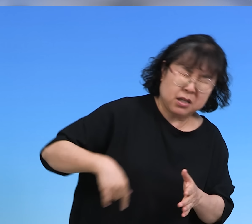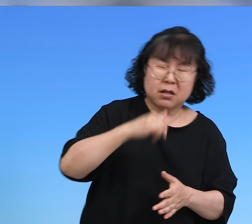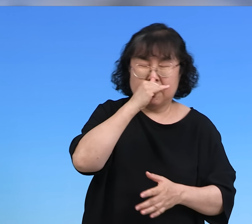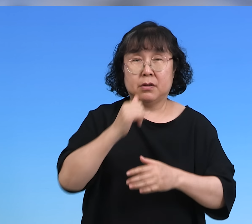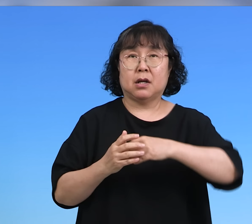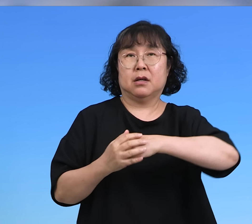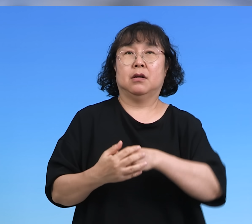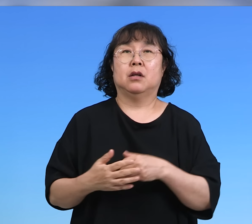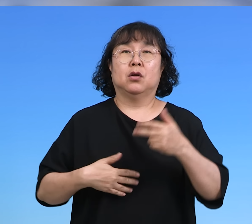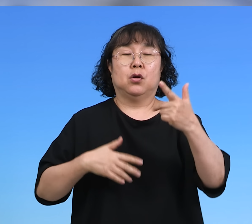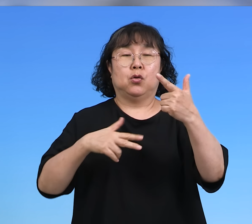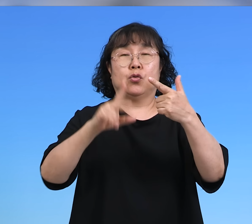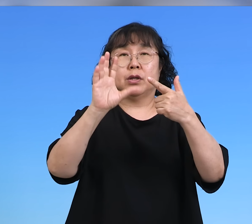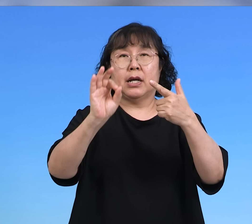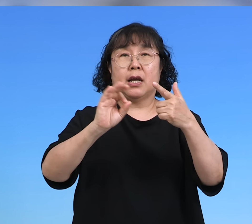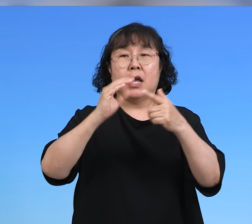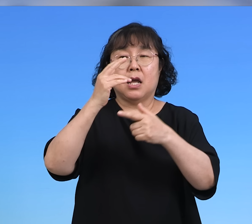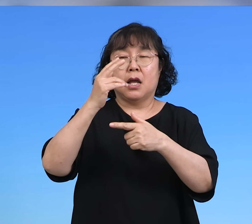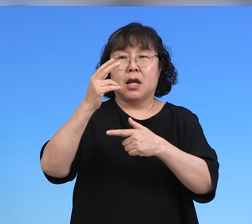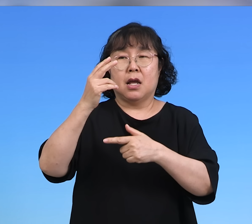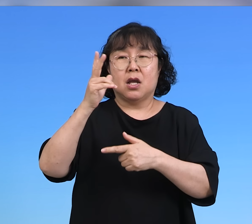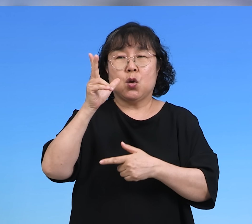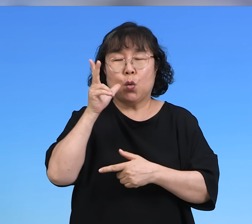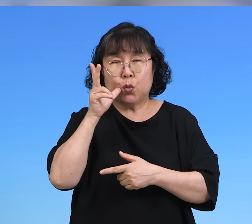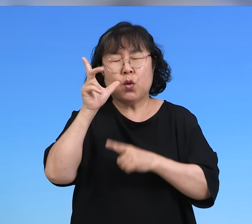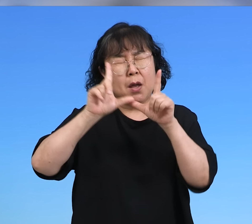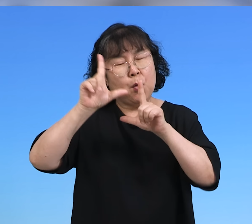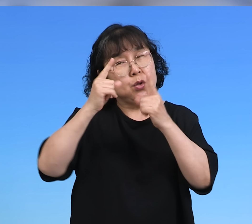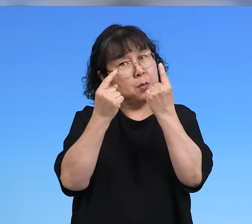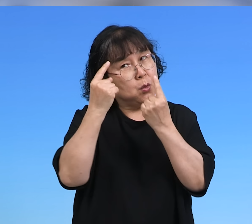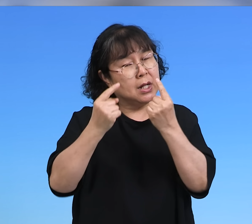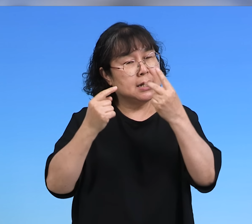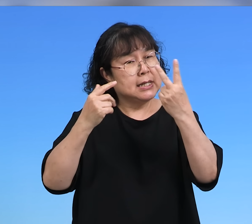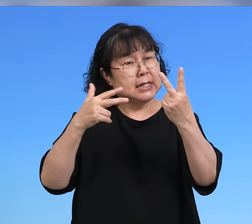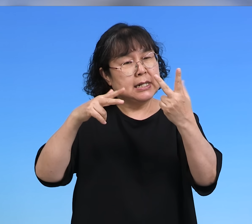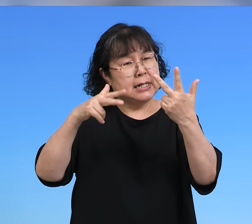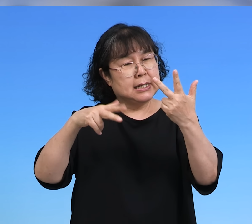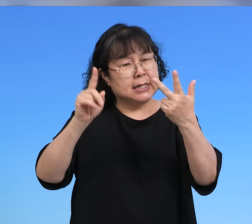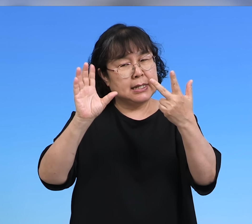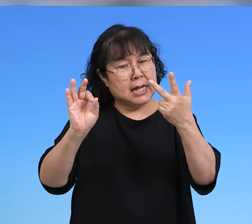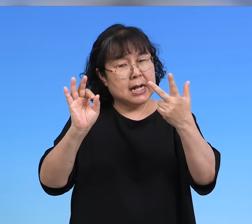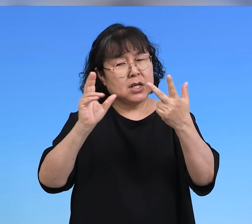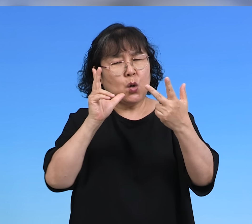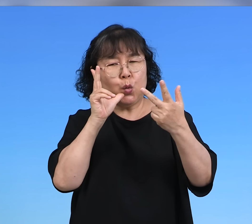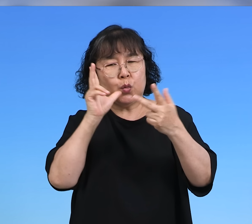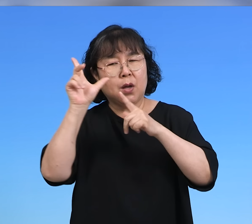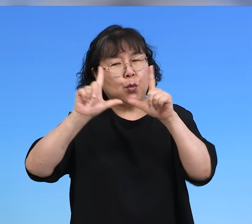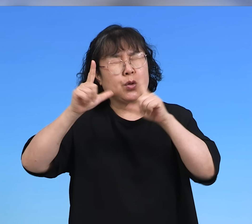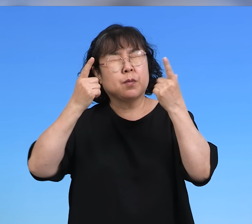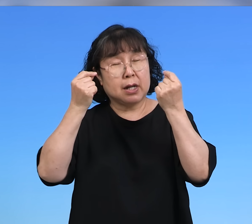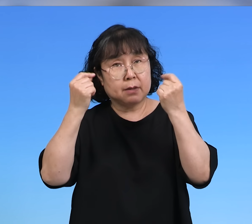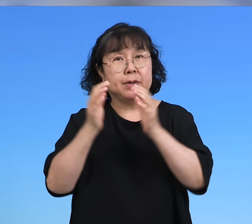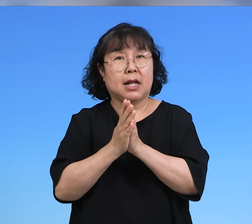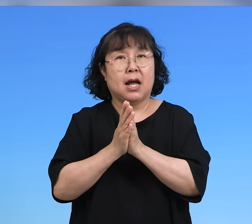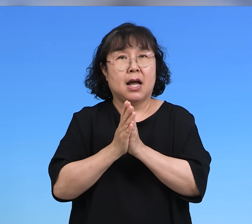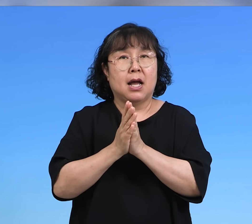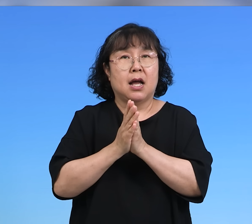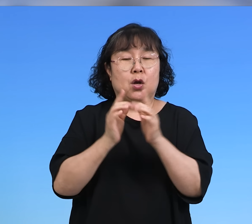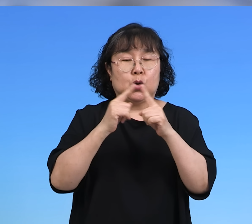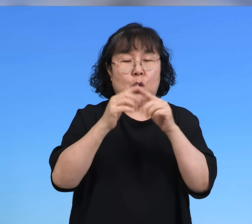저는 지금 6장에서의 여호수아의 모습 쪽이 아니고 7장에서의 여호수아 쪽인 것 같아요.